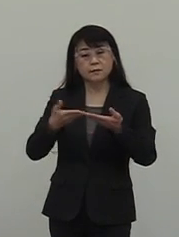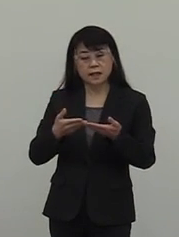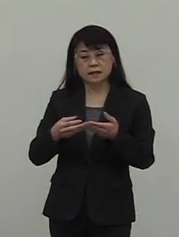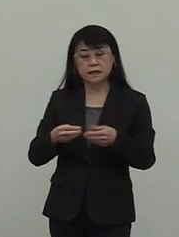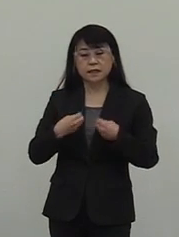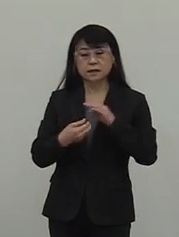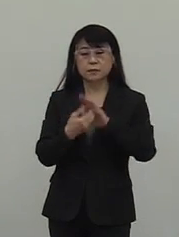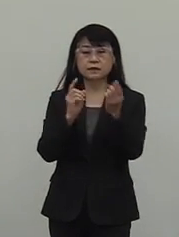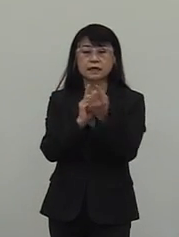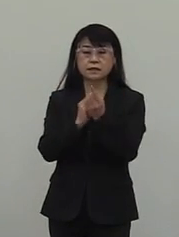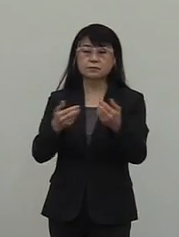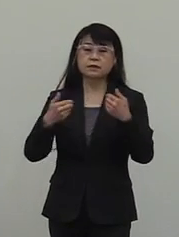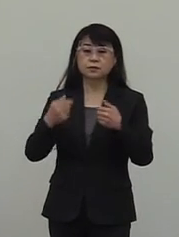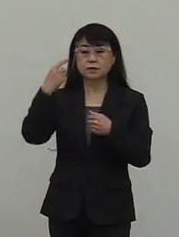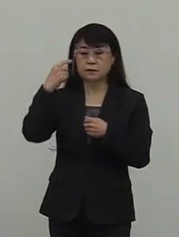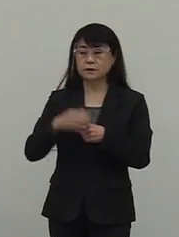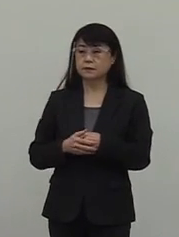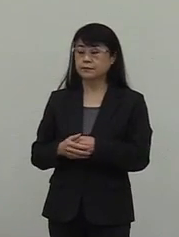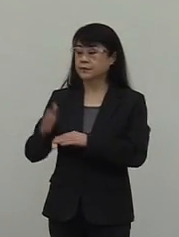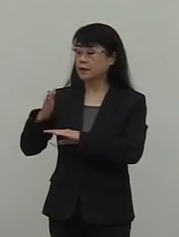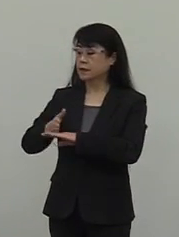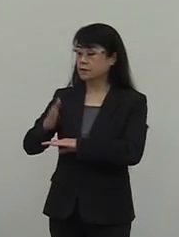。 ありがとうございます。